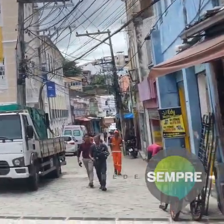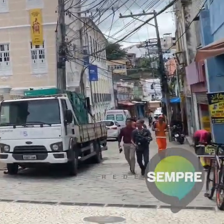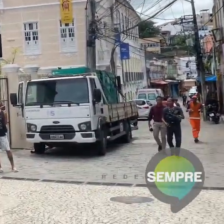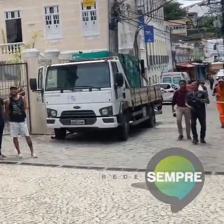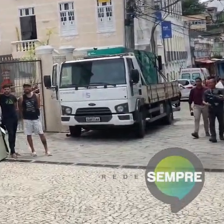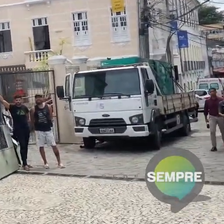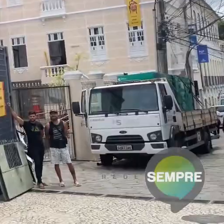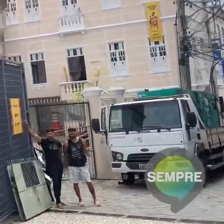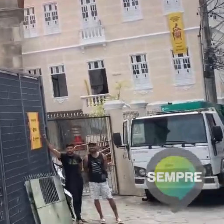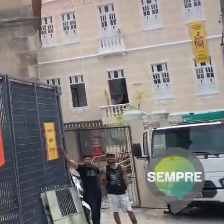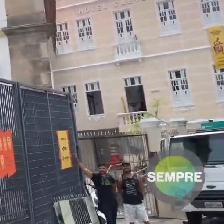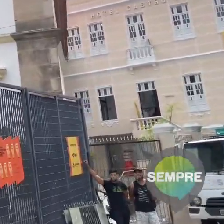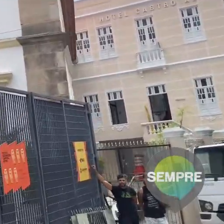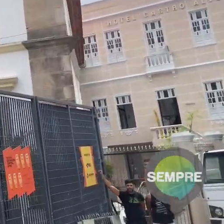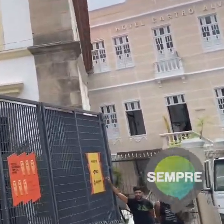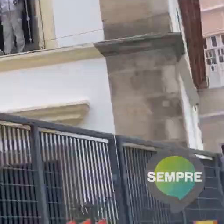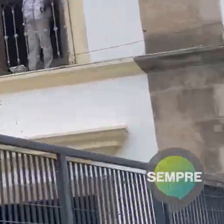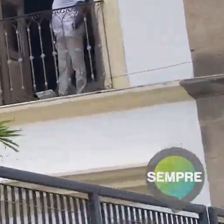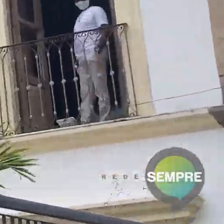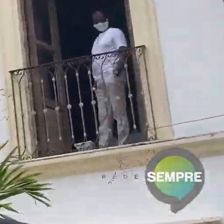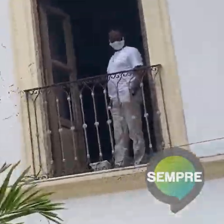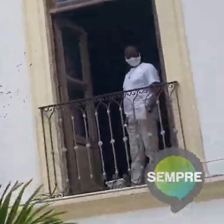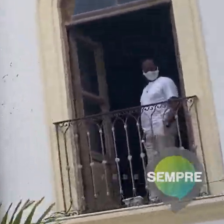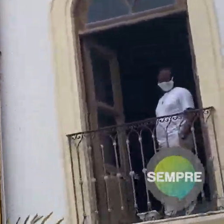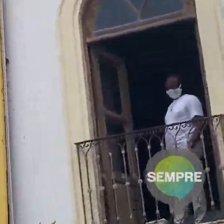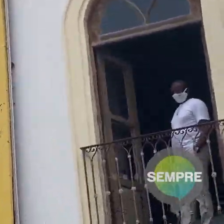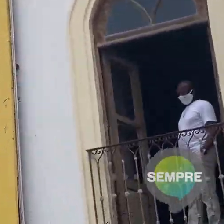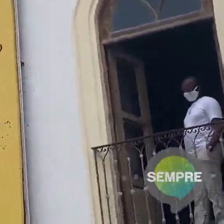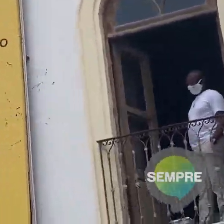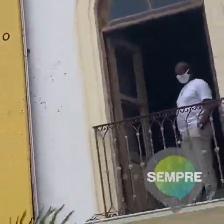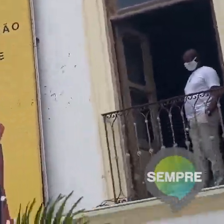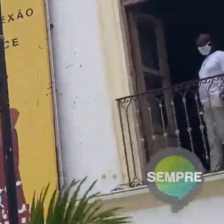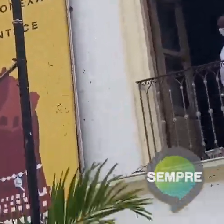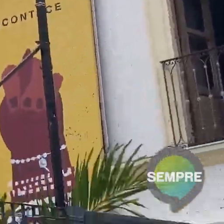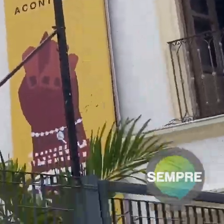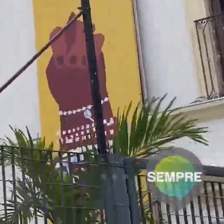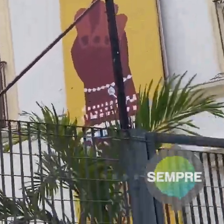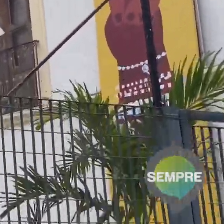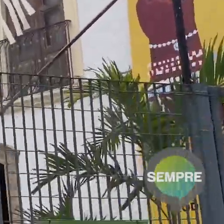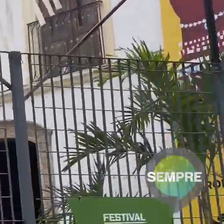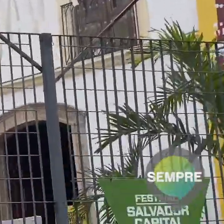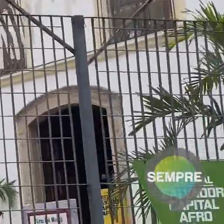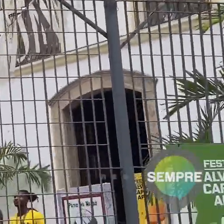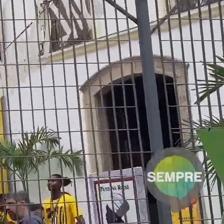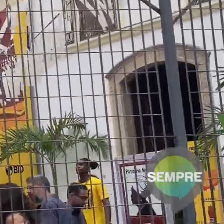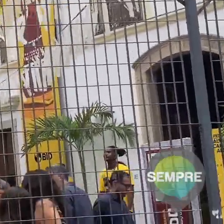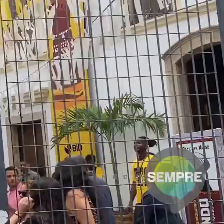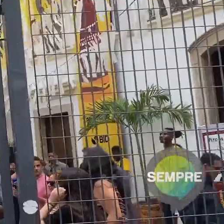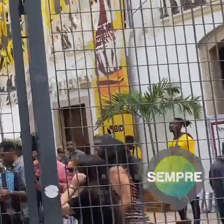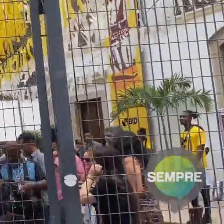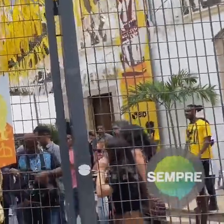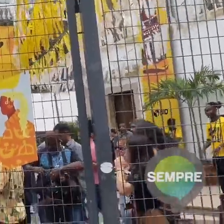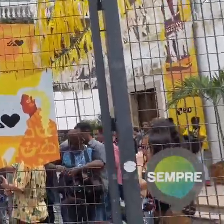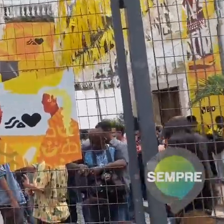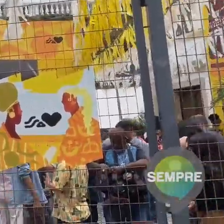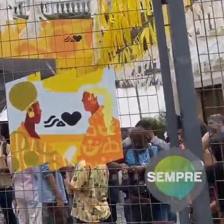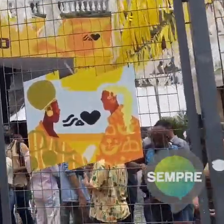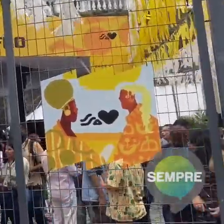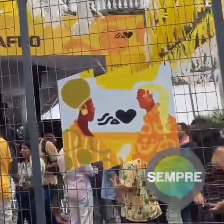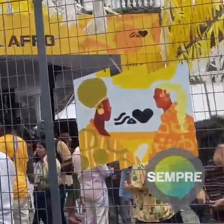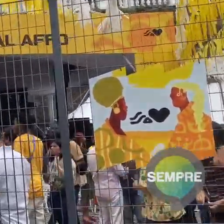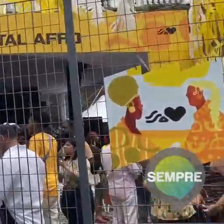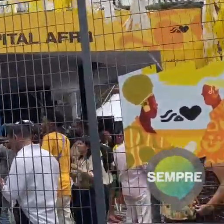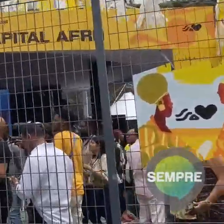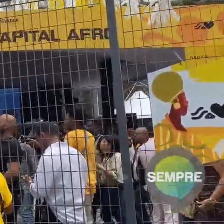Com uma população composta por 82% de afrodescendentes, Salvador é considerada a cidade mais negra fora